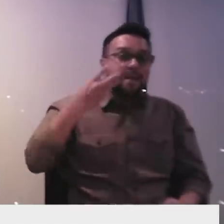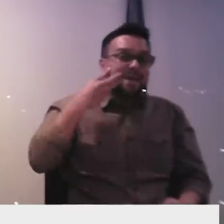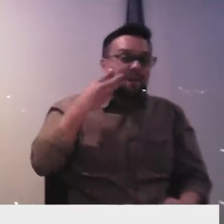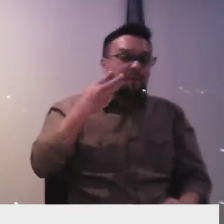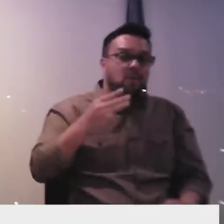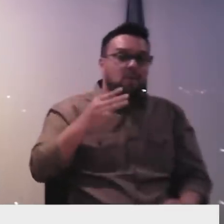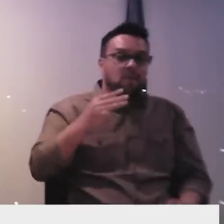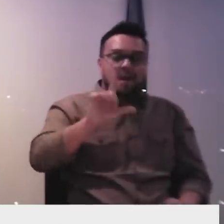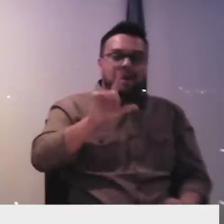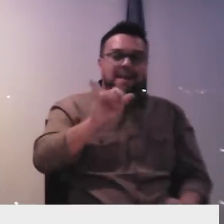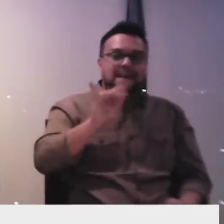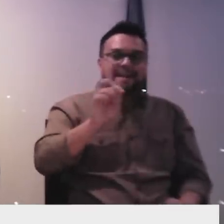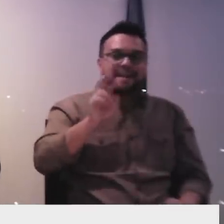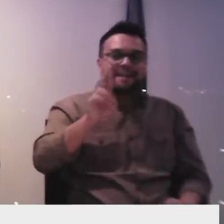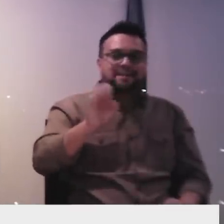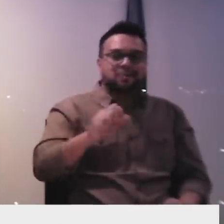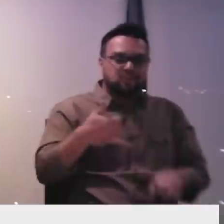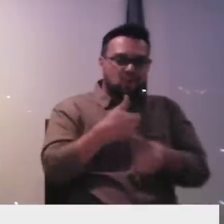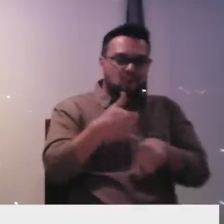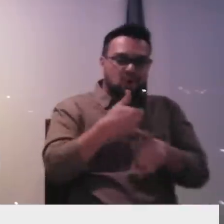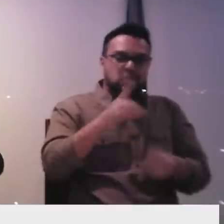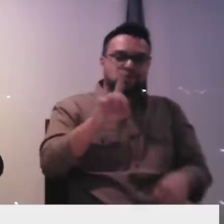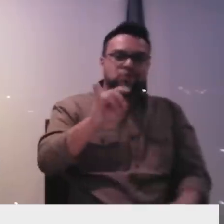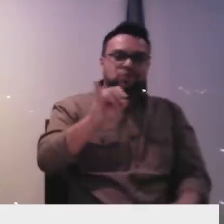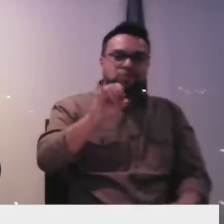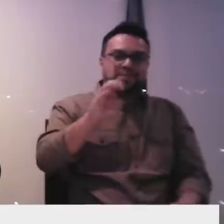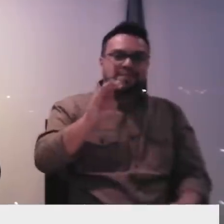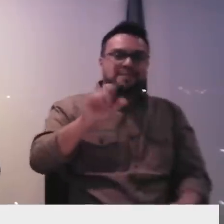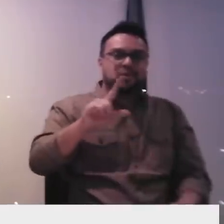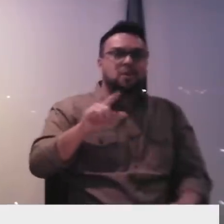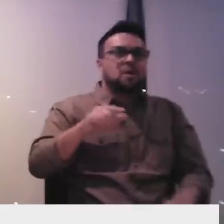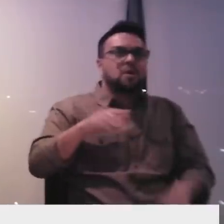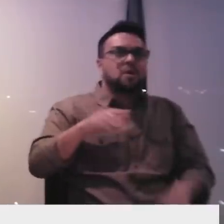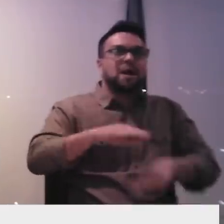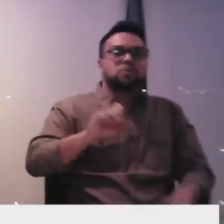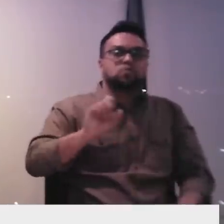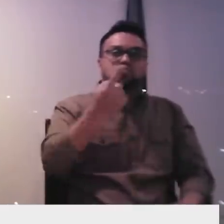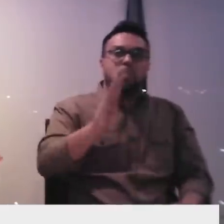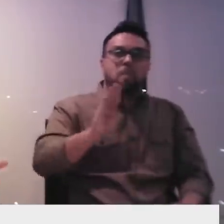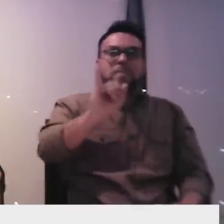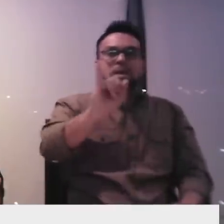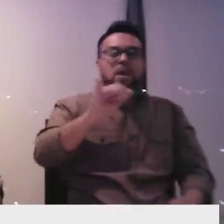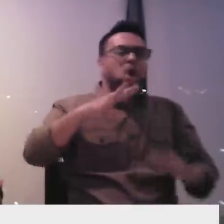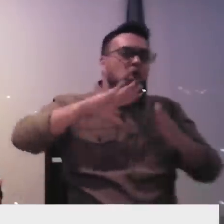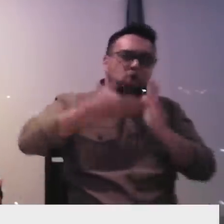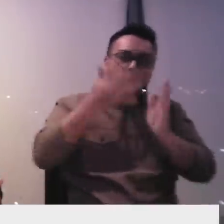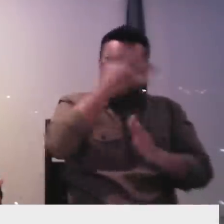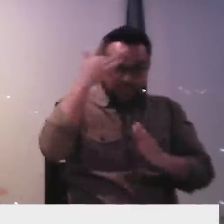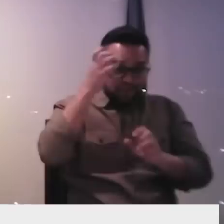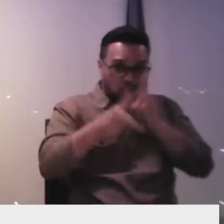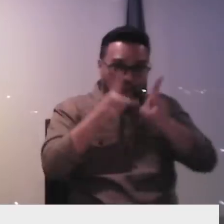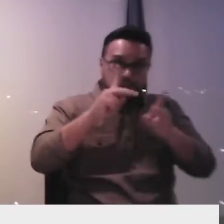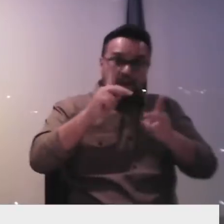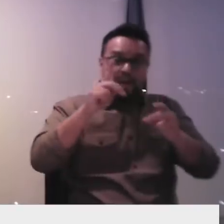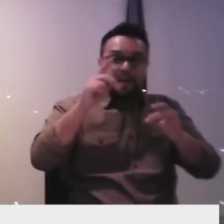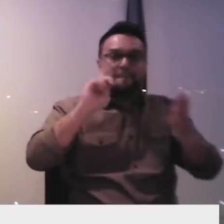diesel. Isso dá mais de 1 bi por ano de subsídio que todos os brasileiros têm que pagar. Porque